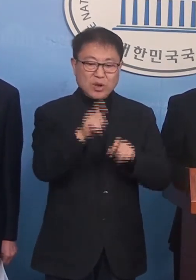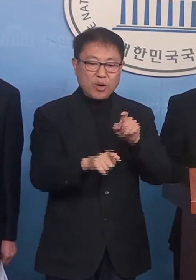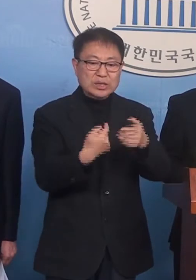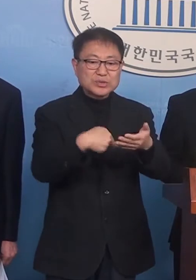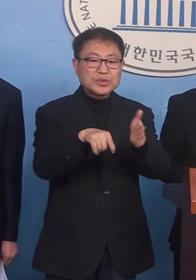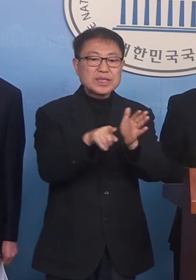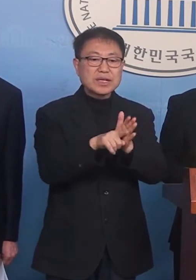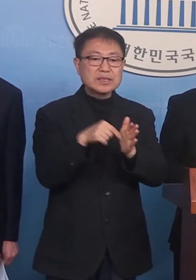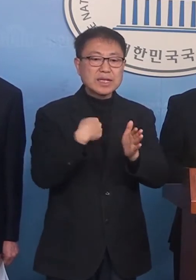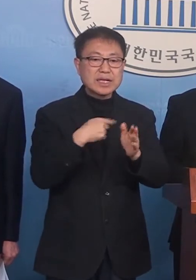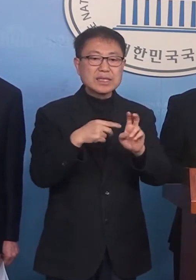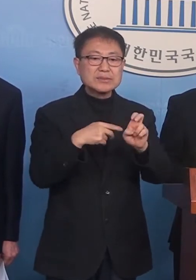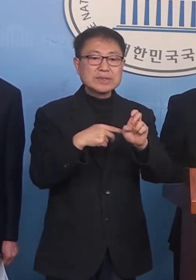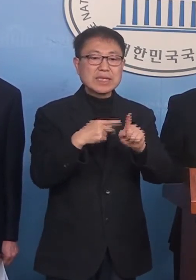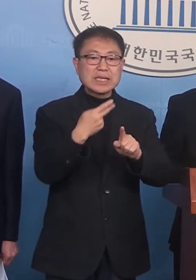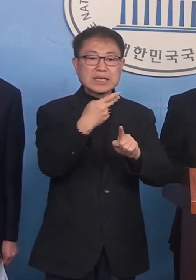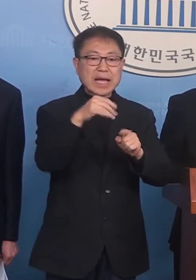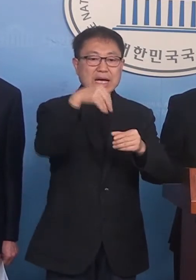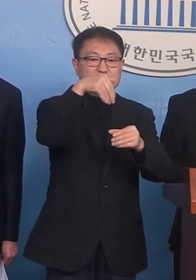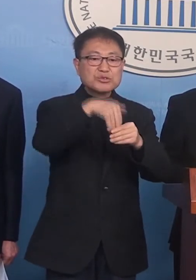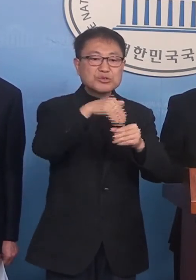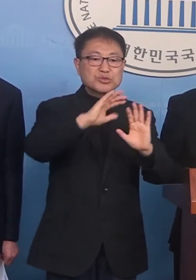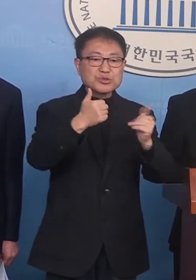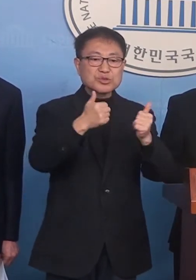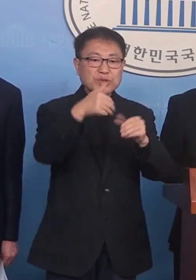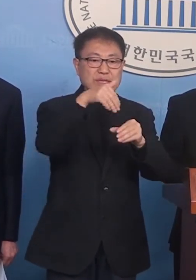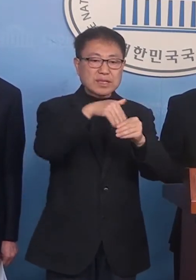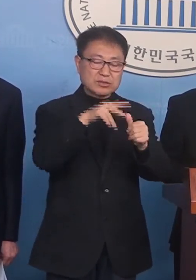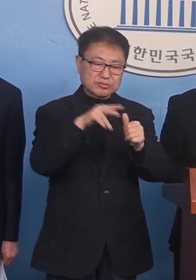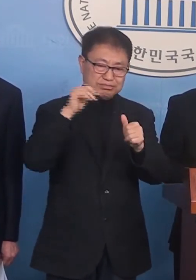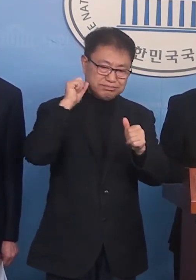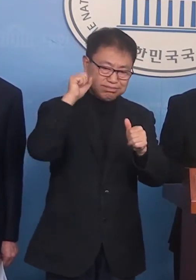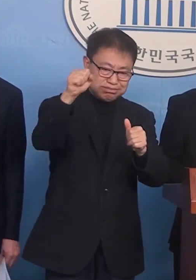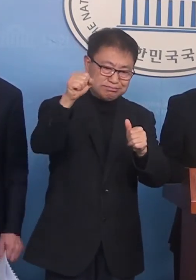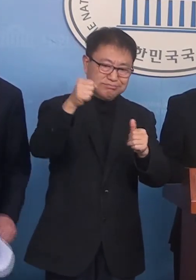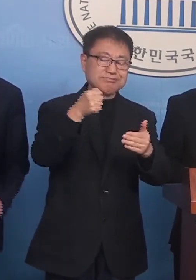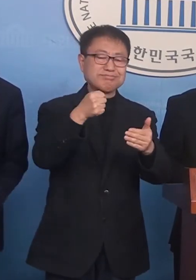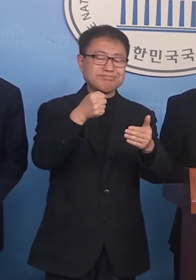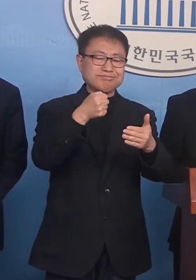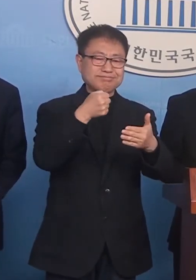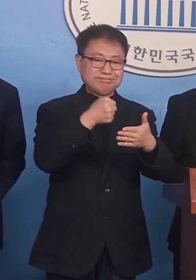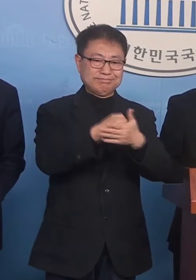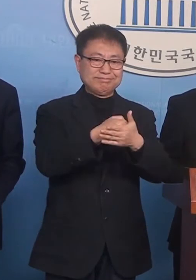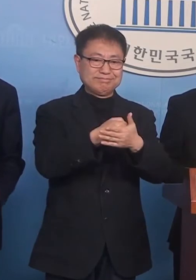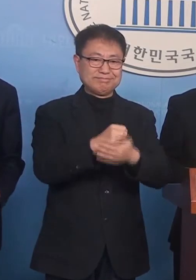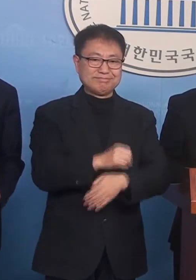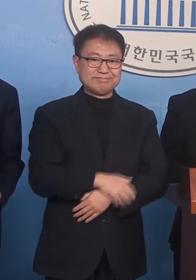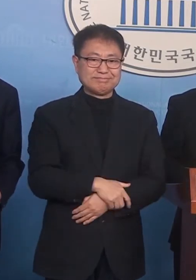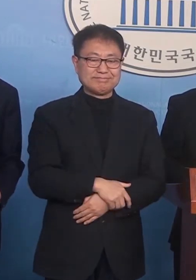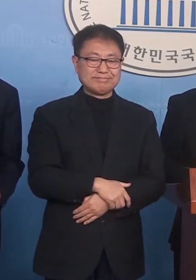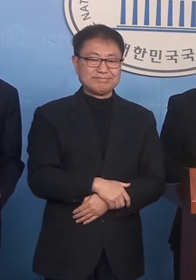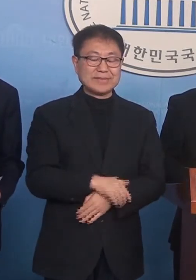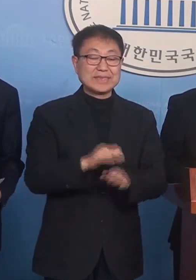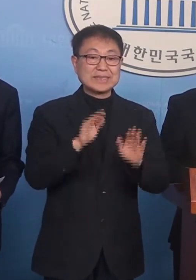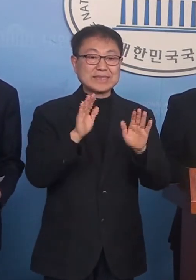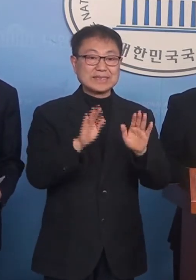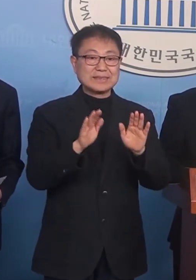위해 제21대 국회의원 선거에 출마하고자 합니다.